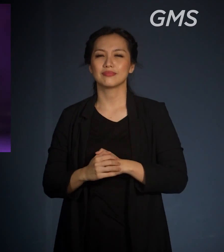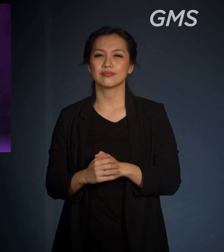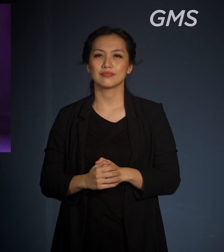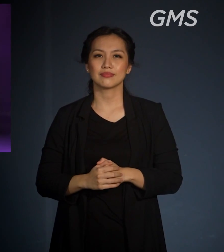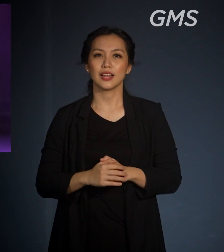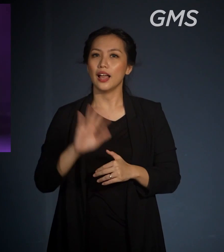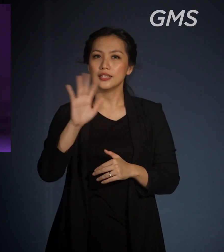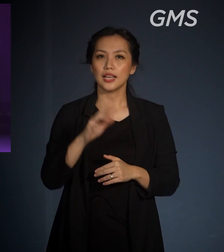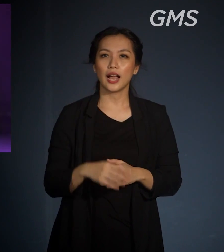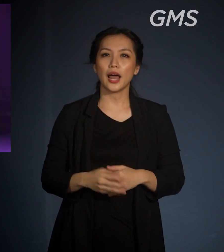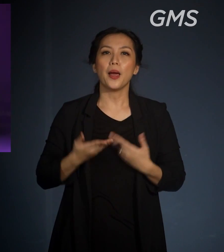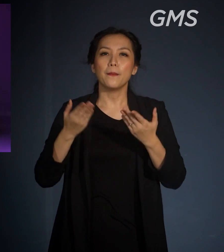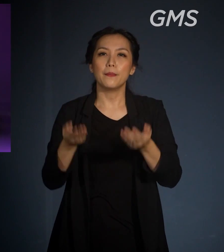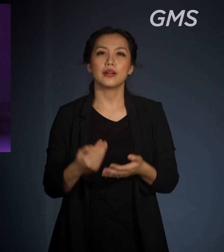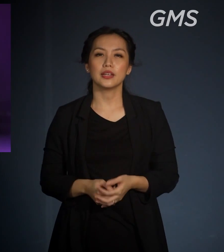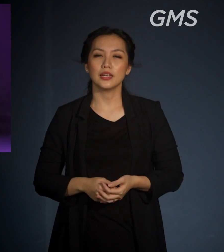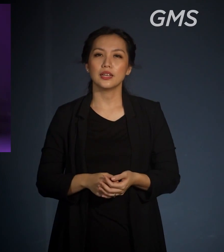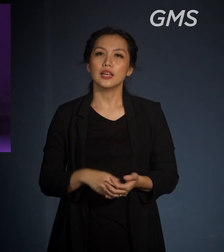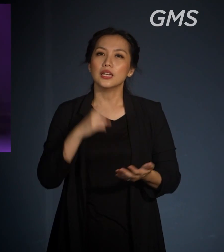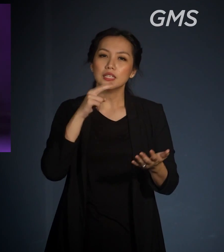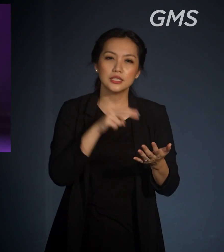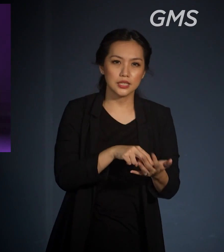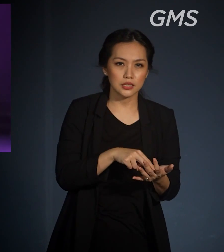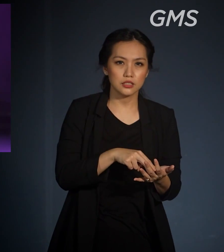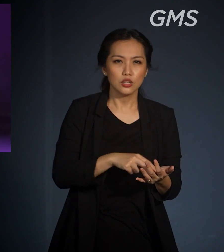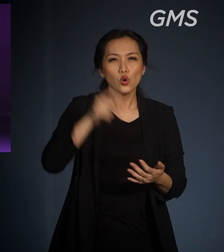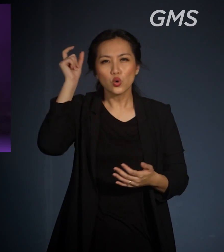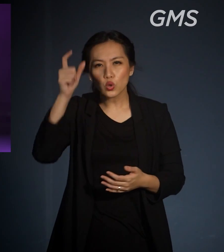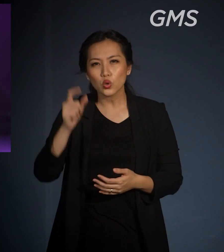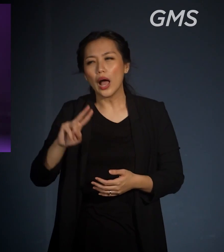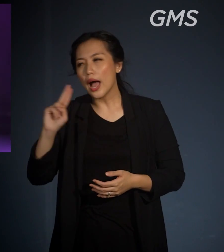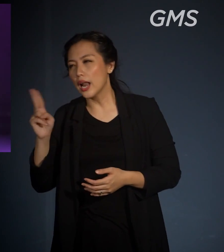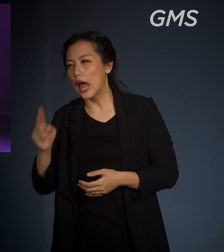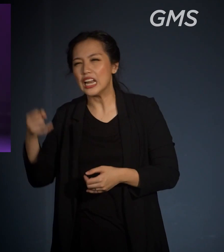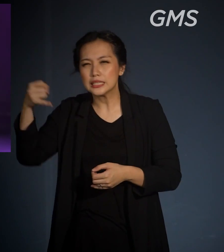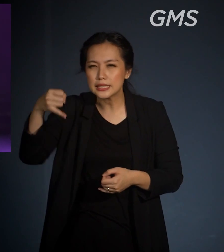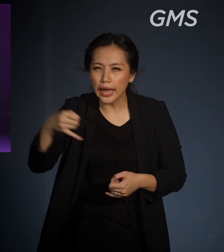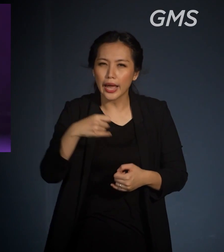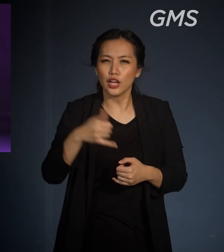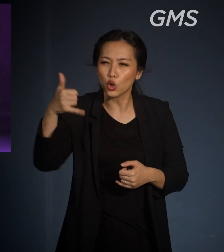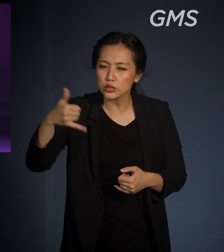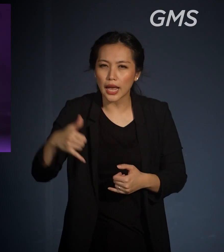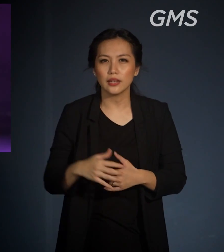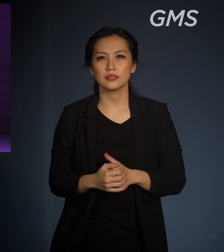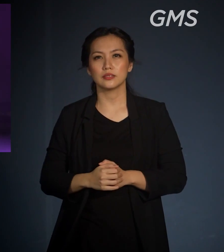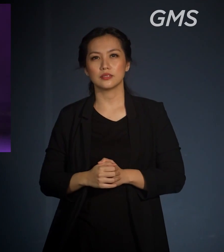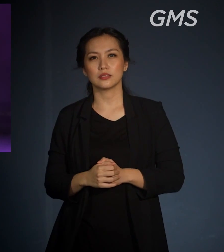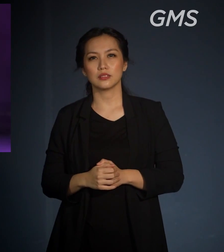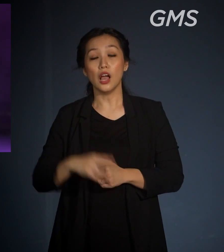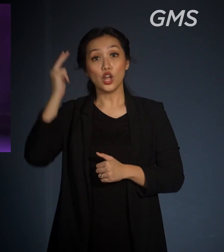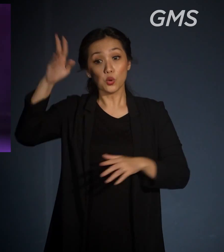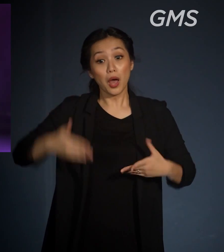Jangan izinkan hidup Anda melakukan perbuatan yang sia-sia. Tuhan menyelamatkan kita dengan sebuah